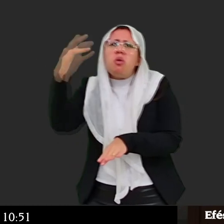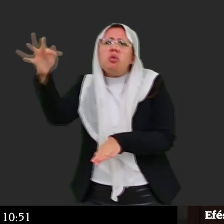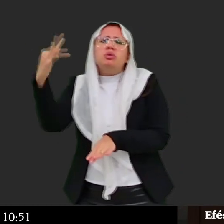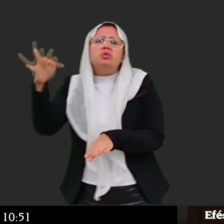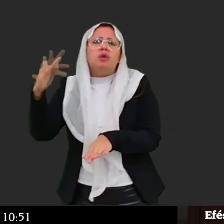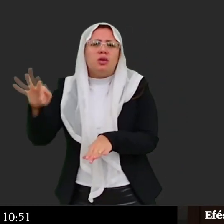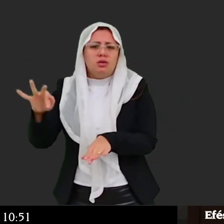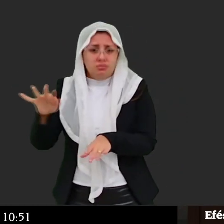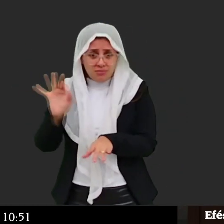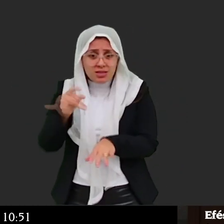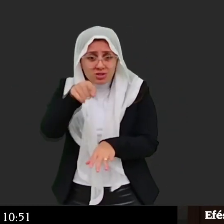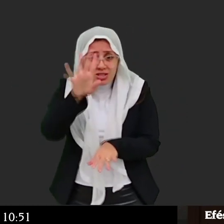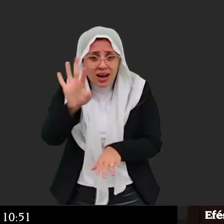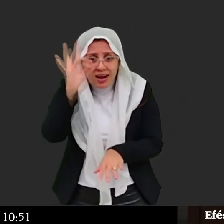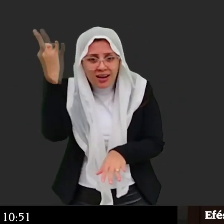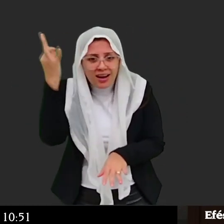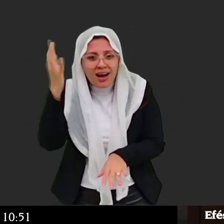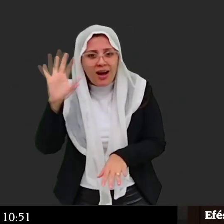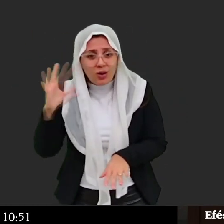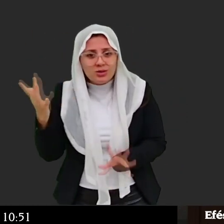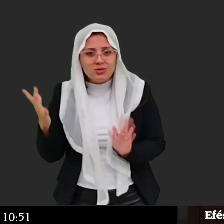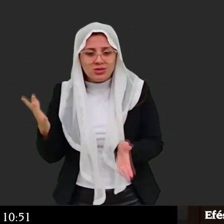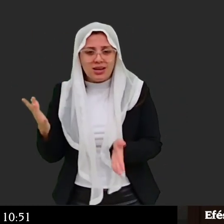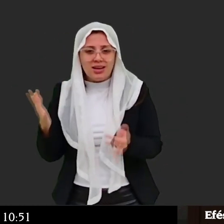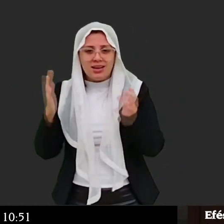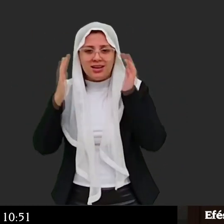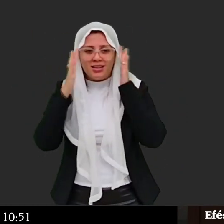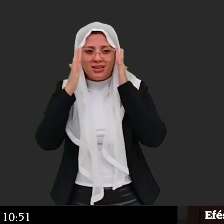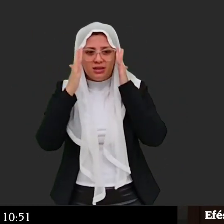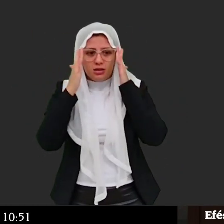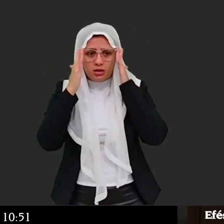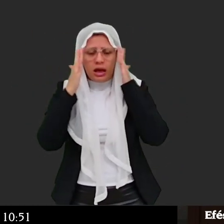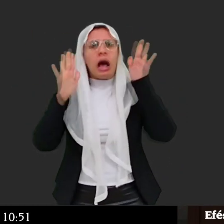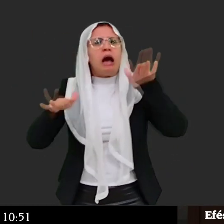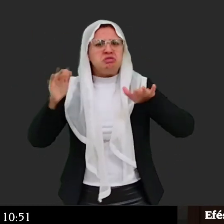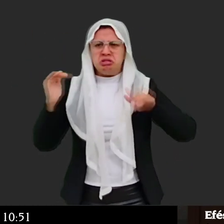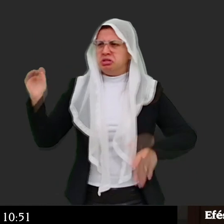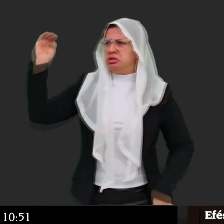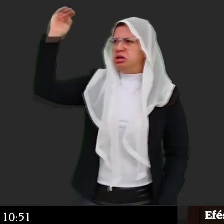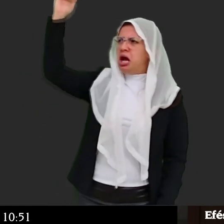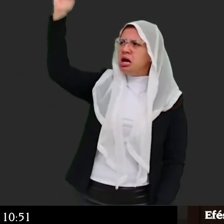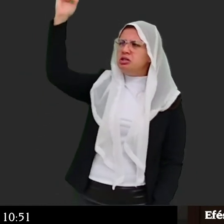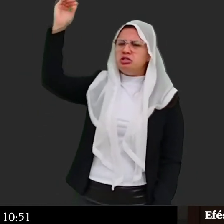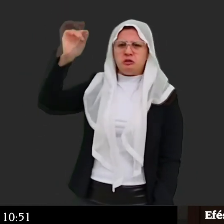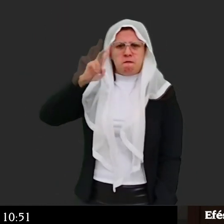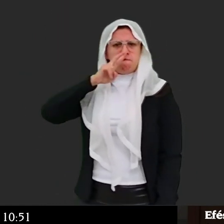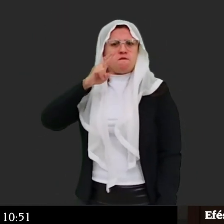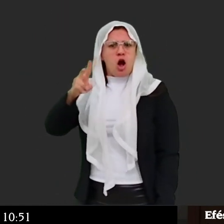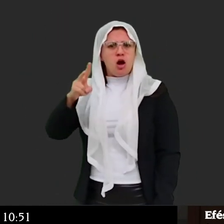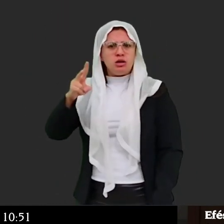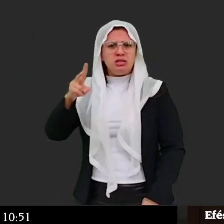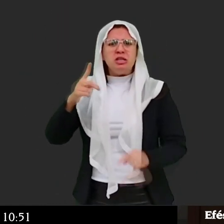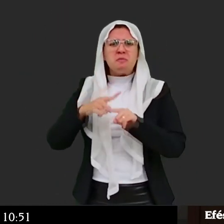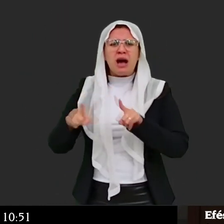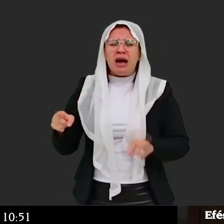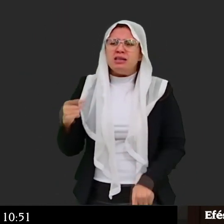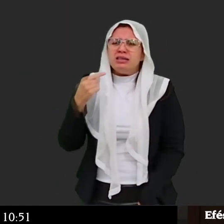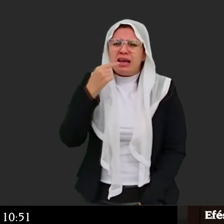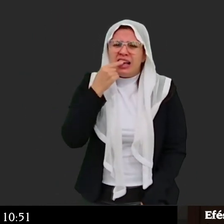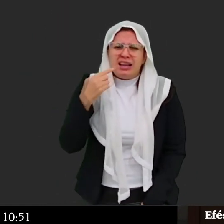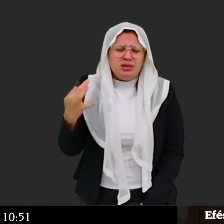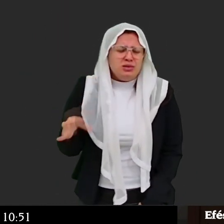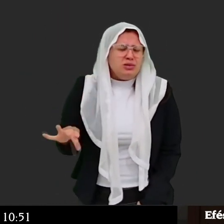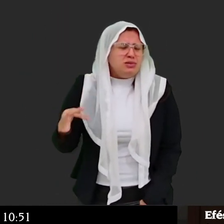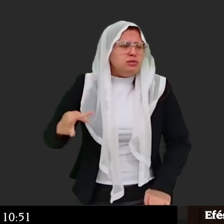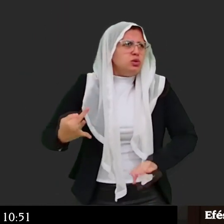que não provou isso ainda? A pessoa pode ser forte e grande, mas deu uma dor de dente, a